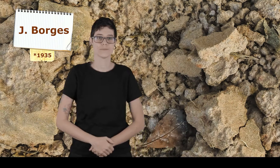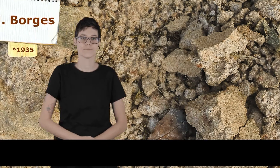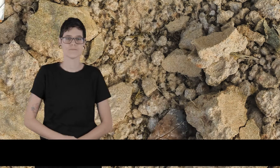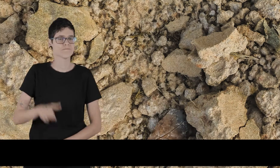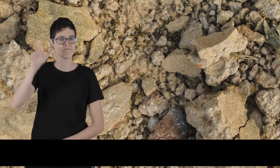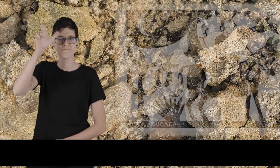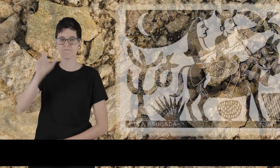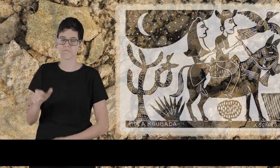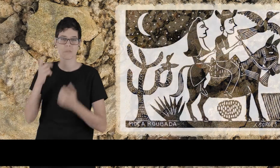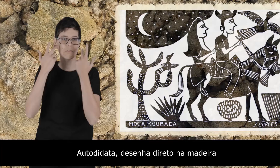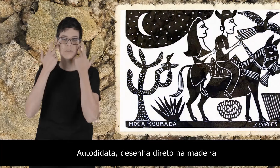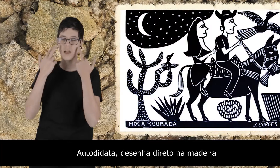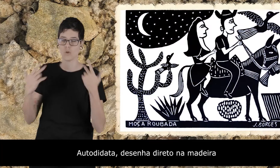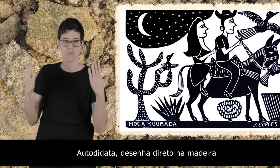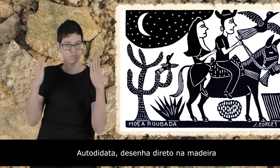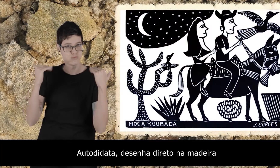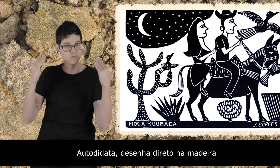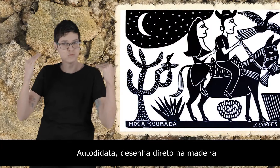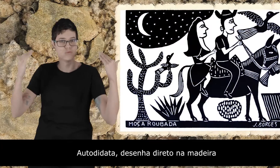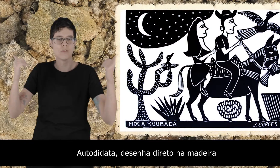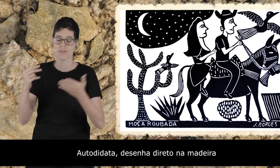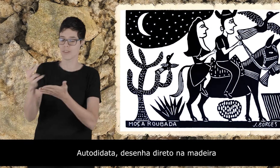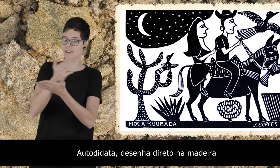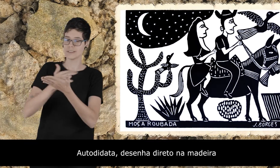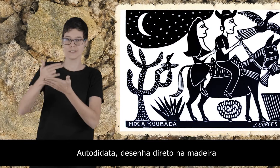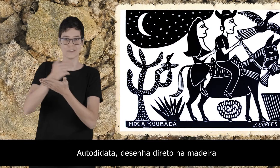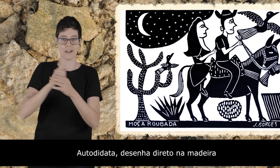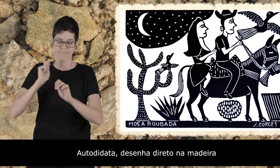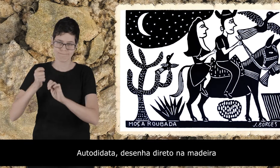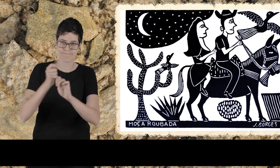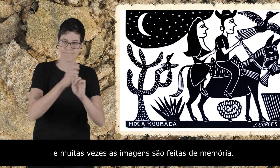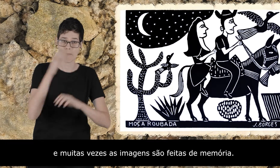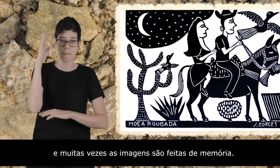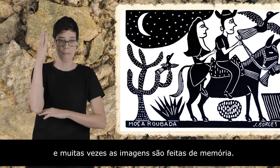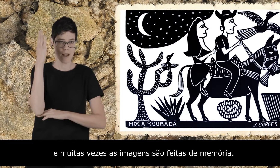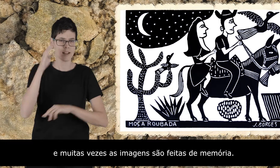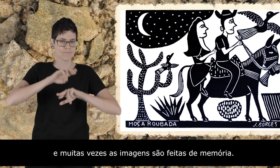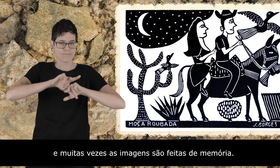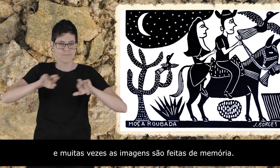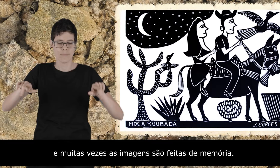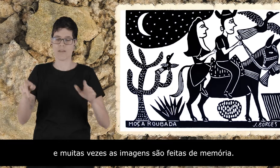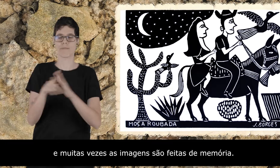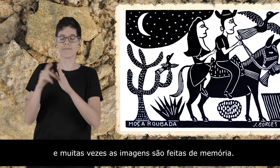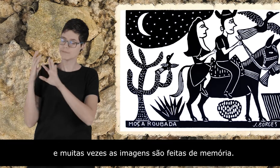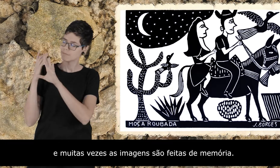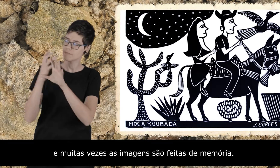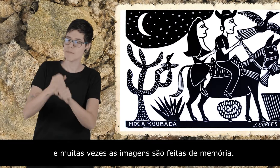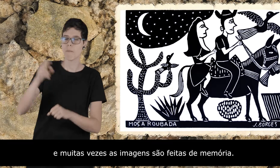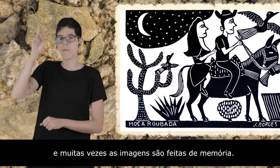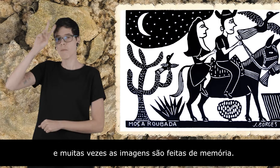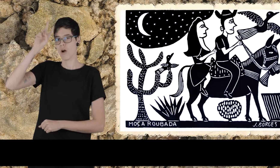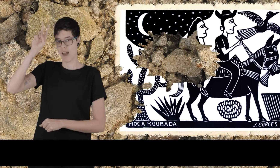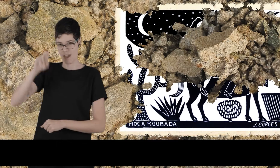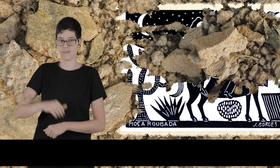Autodidata, desenha direto na madeira e muitas vezes as imagens são feitas de